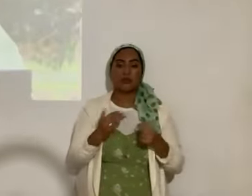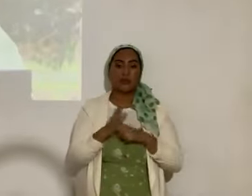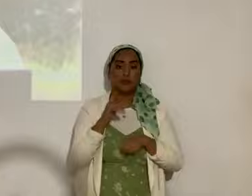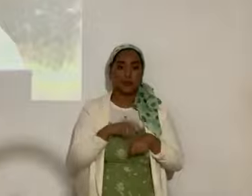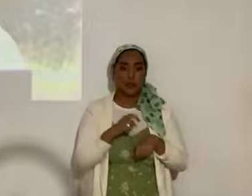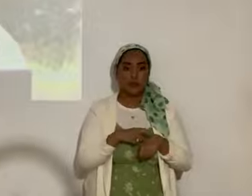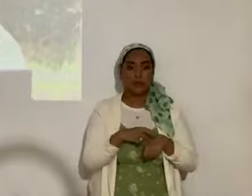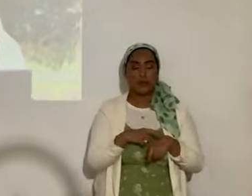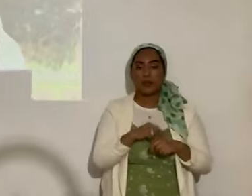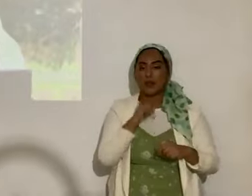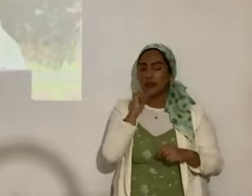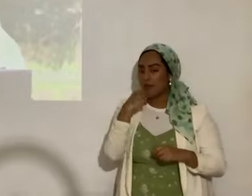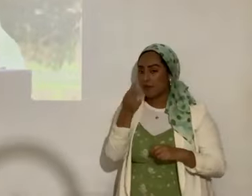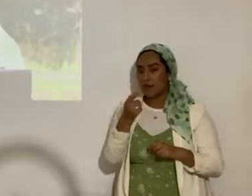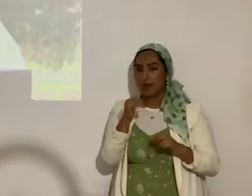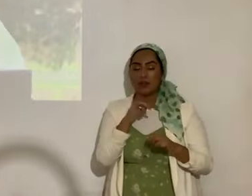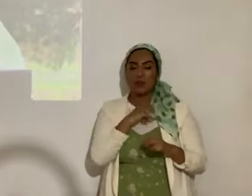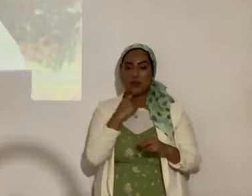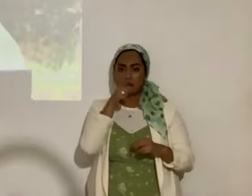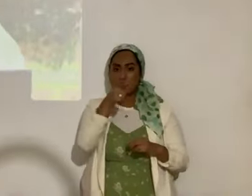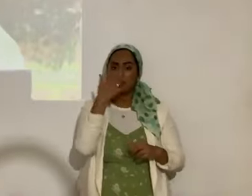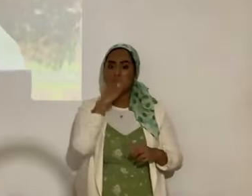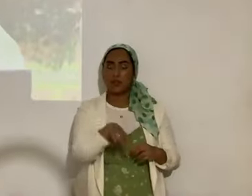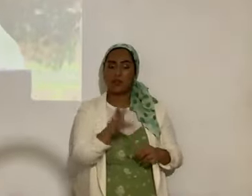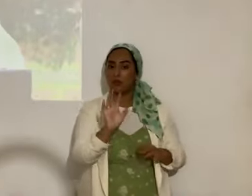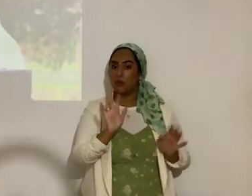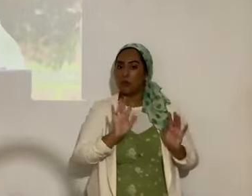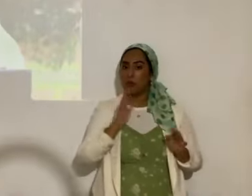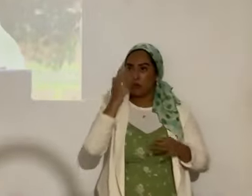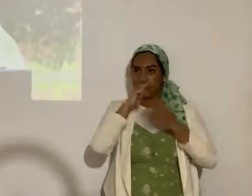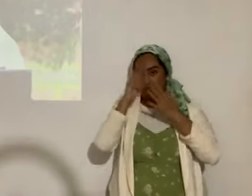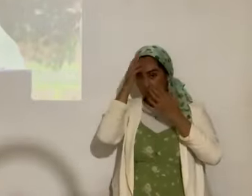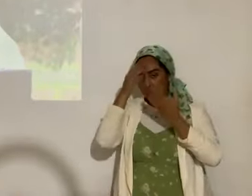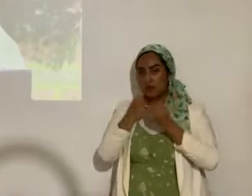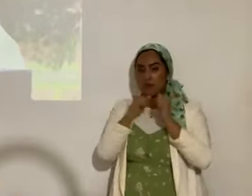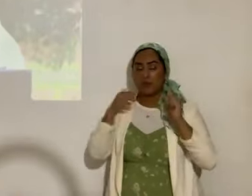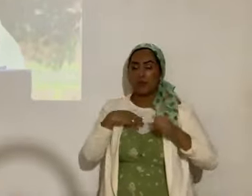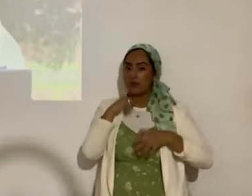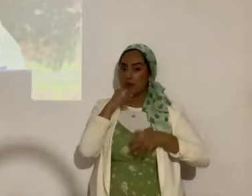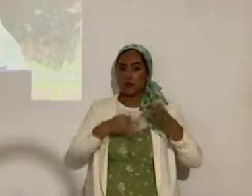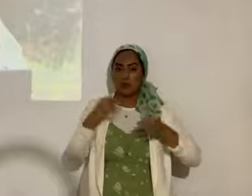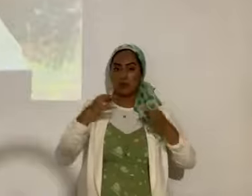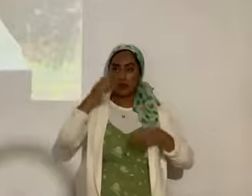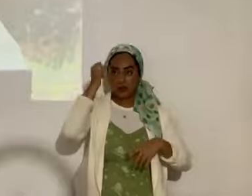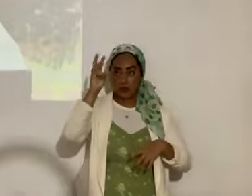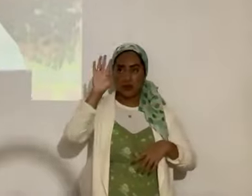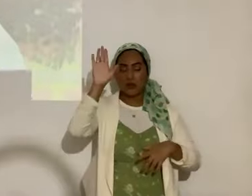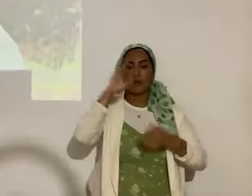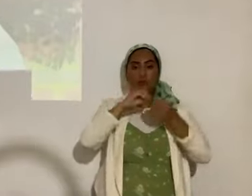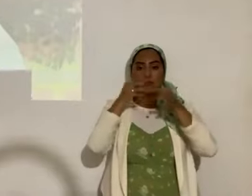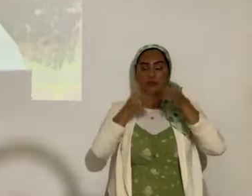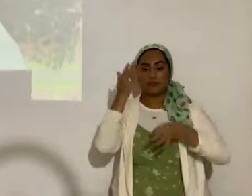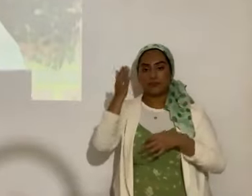no no te voy a decir como dije hace un momento tú eres mala no no no al eterno me libre yo no soy juez el juez